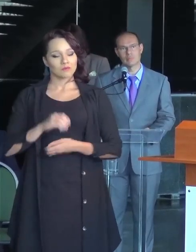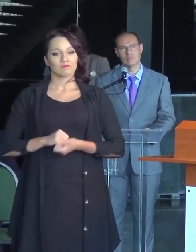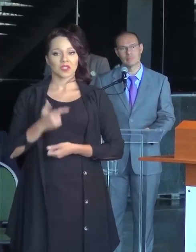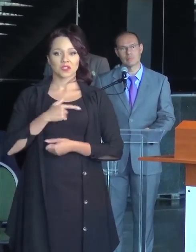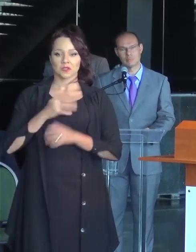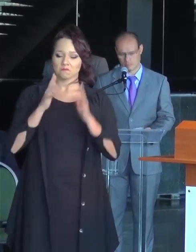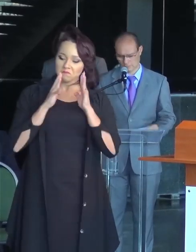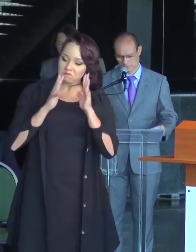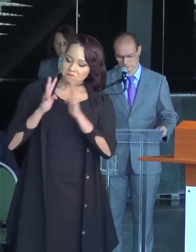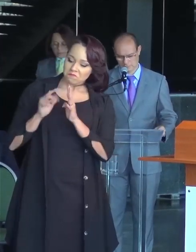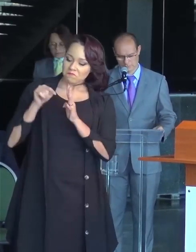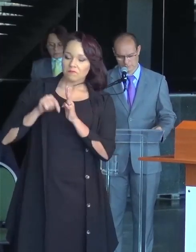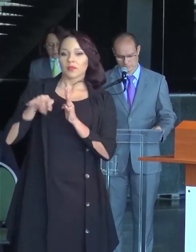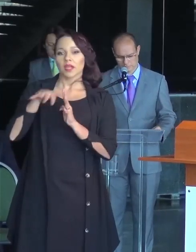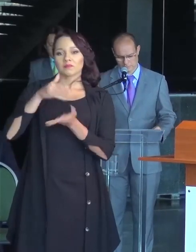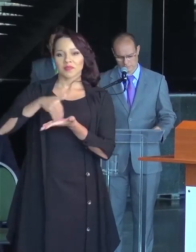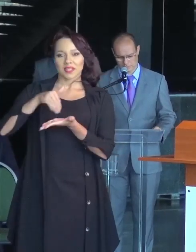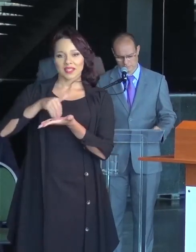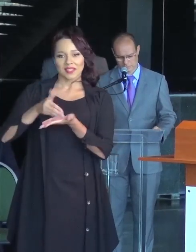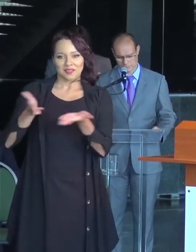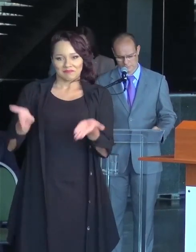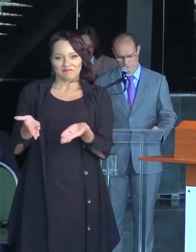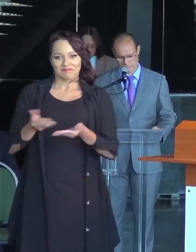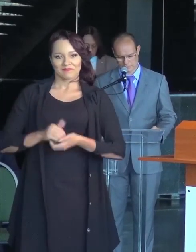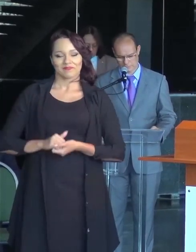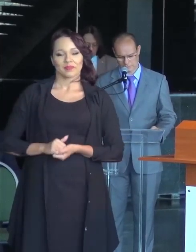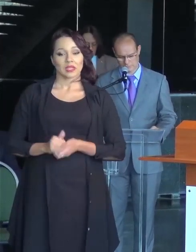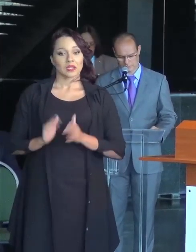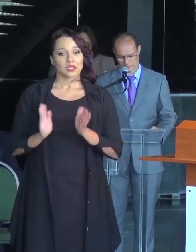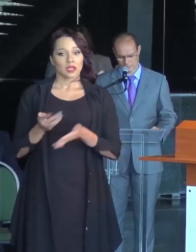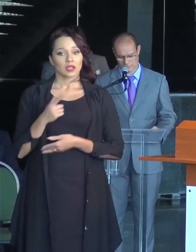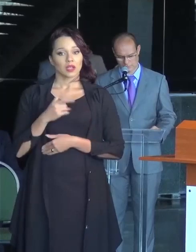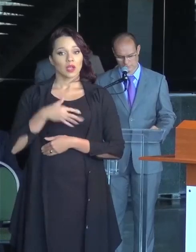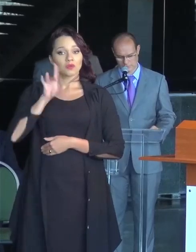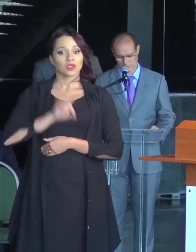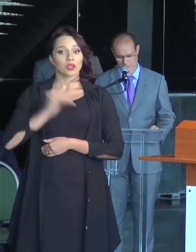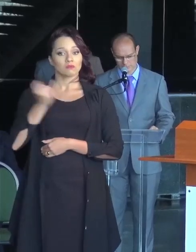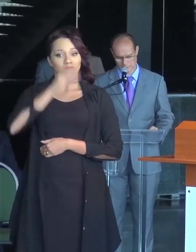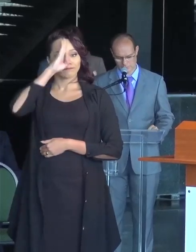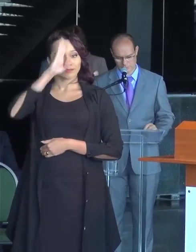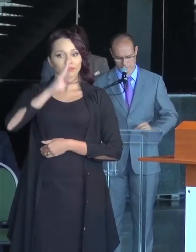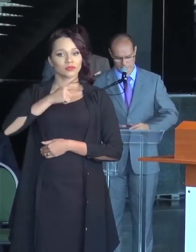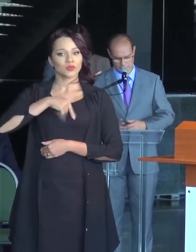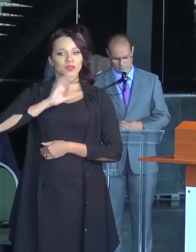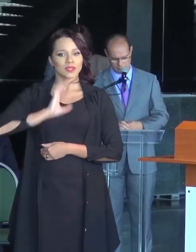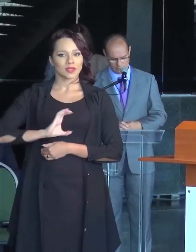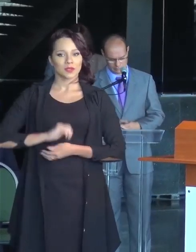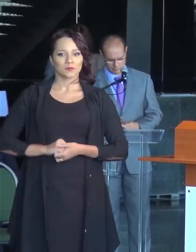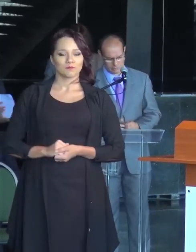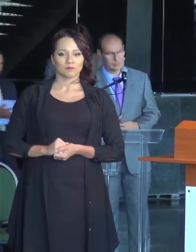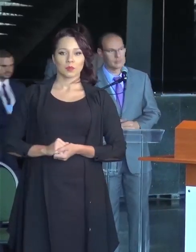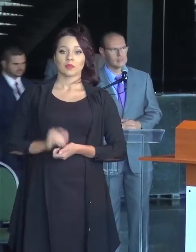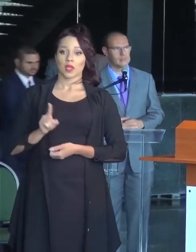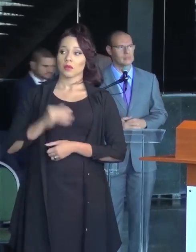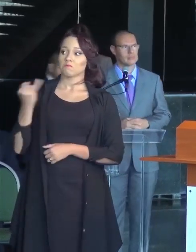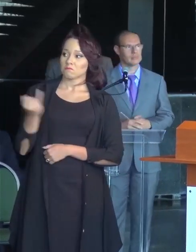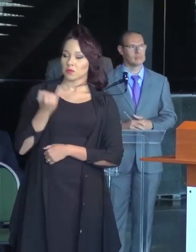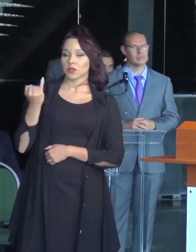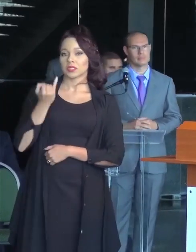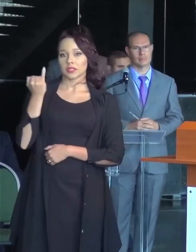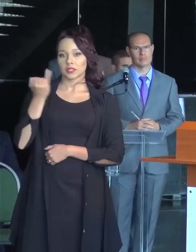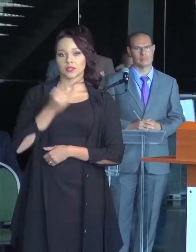devida atenção a essa secretaria, uma vez que trata-se de um direito fundamental do cidadão, uma atividade extremamente